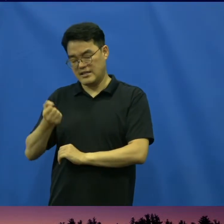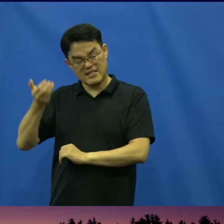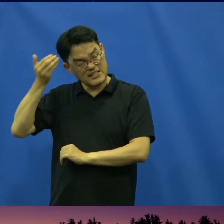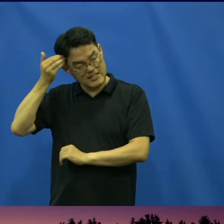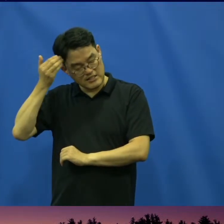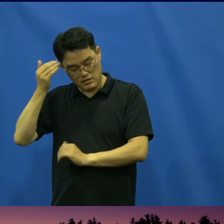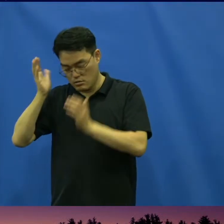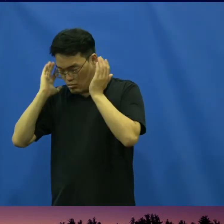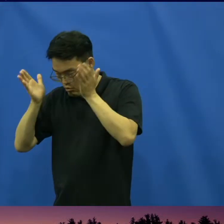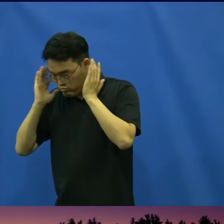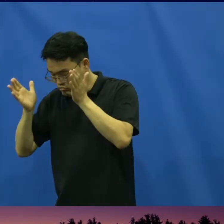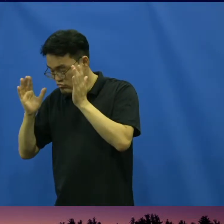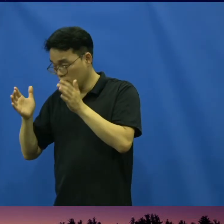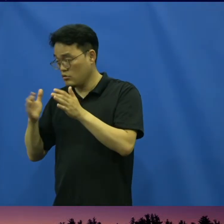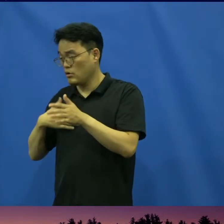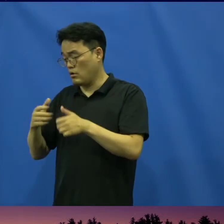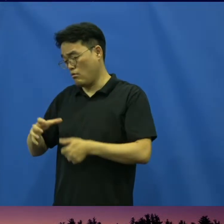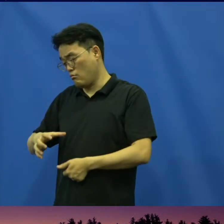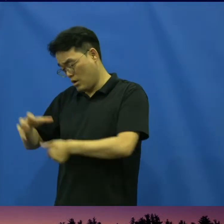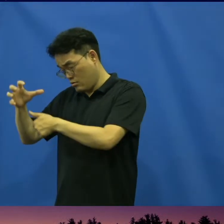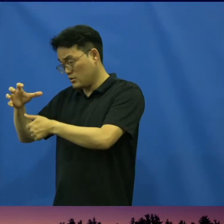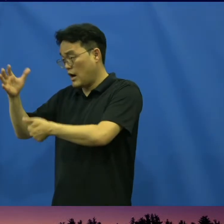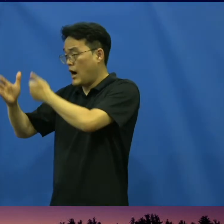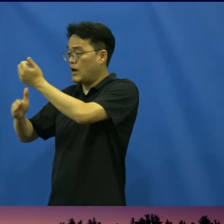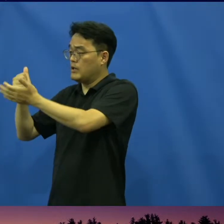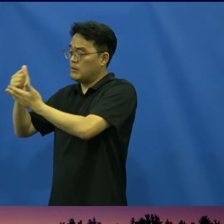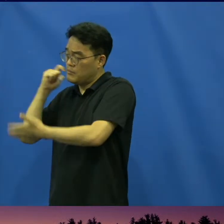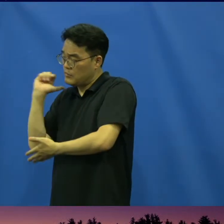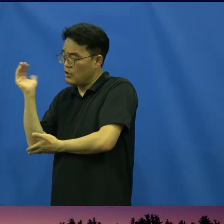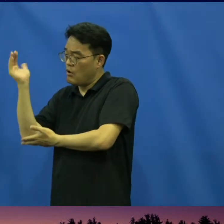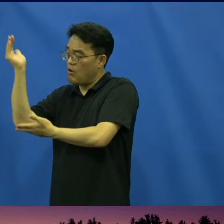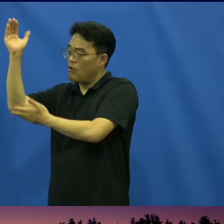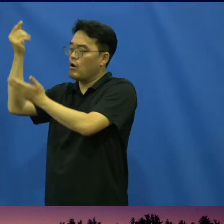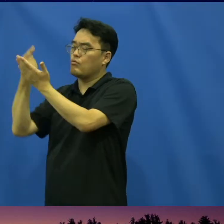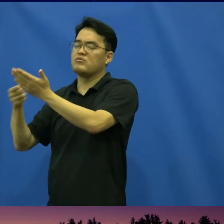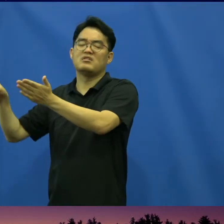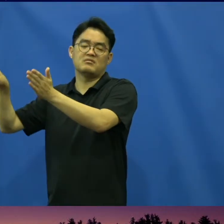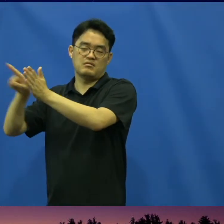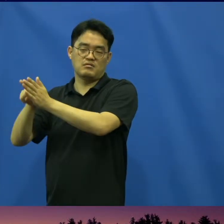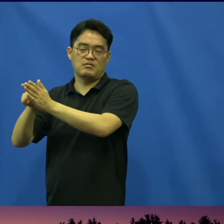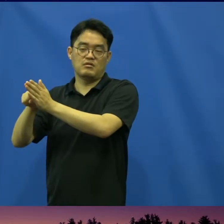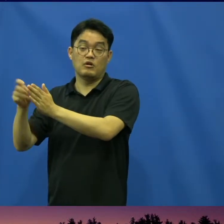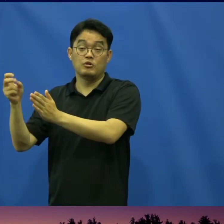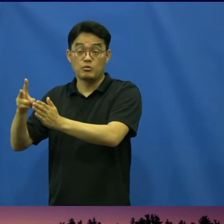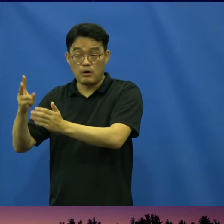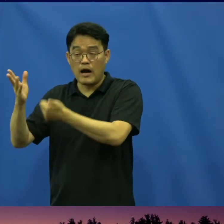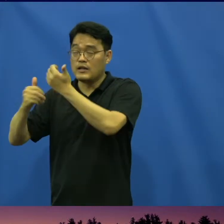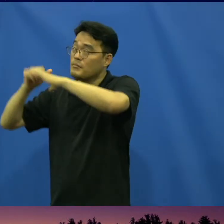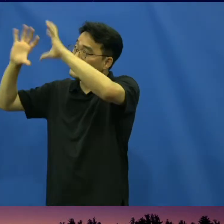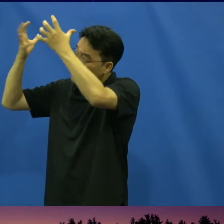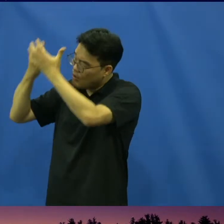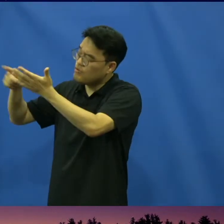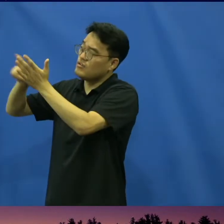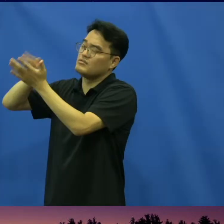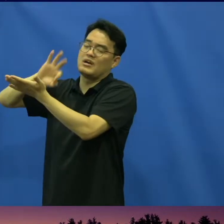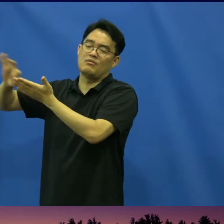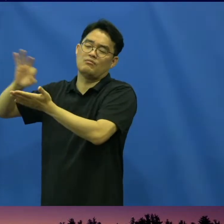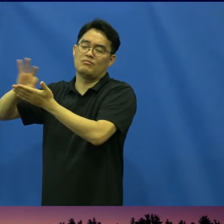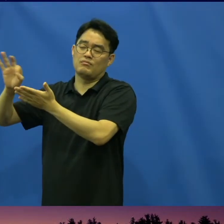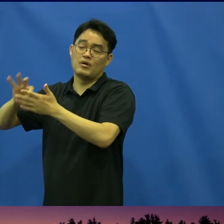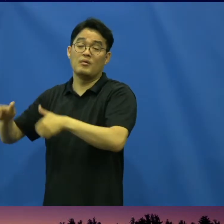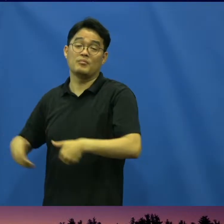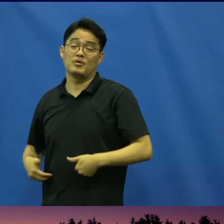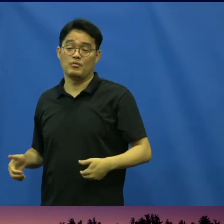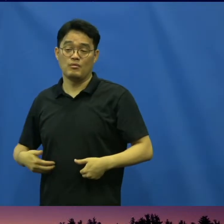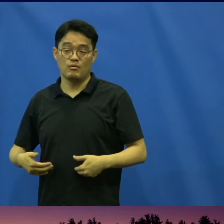아낀다고 아껴지는 게 아니에요. 많이 쓸수록 더 풍성해진다는 거죠. 가장 낭비하는 인생은 사용하지 않고 끌어안고 사는 겁니다. 안 쓰면 쌓이는 게